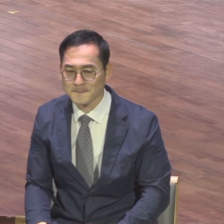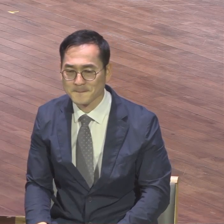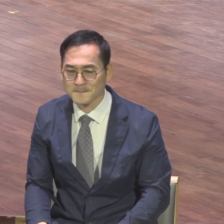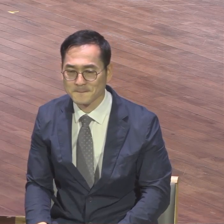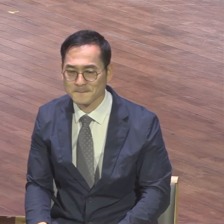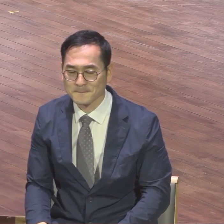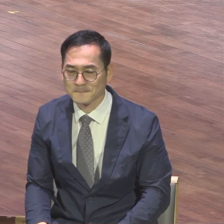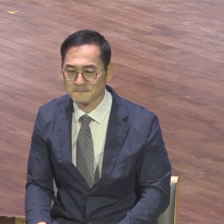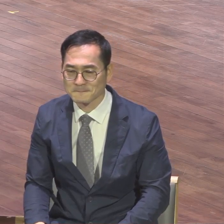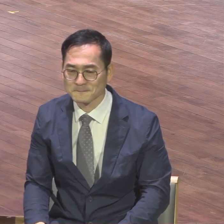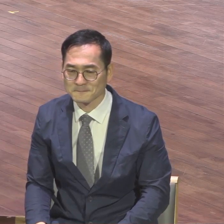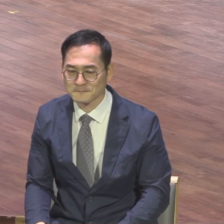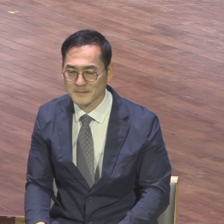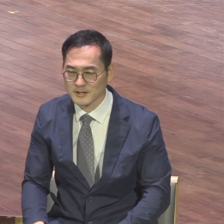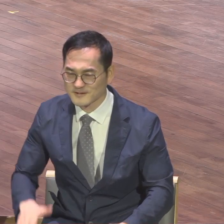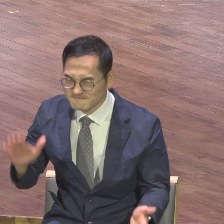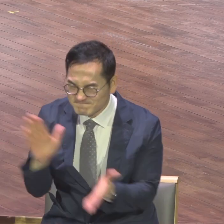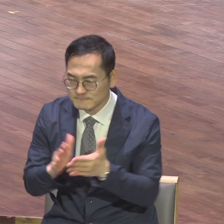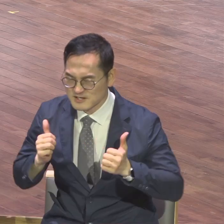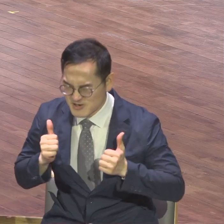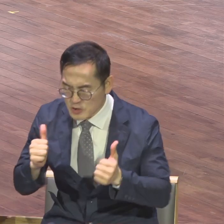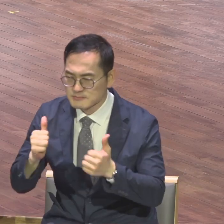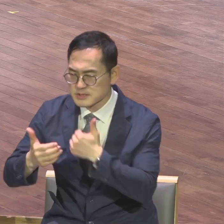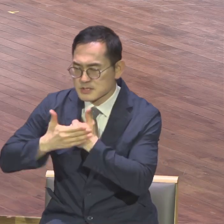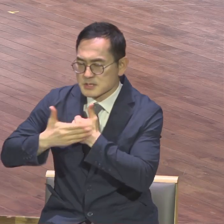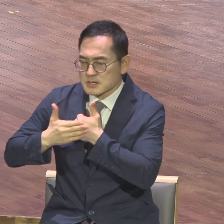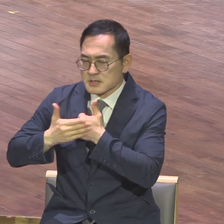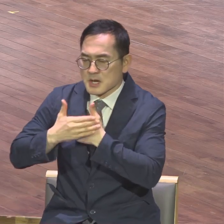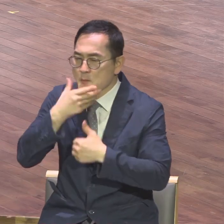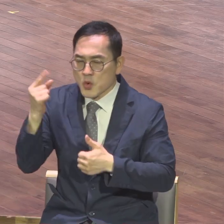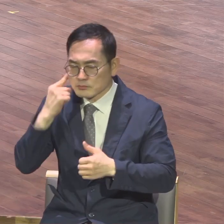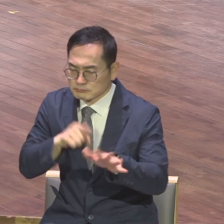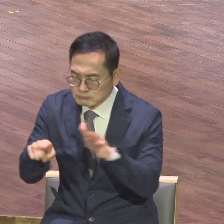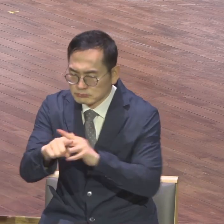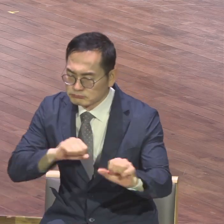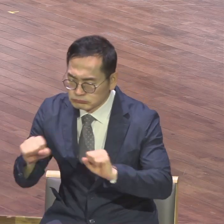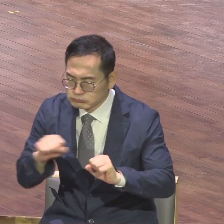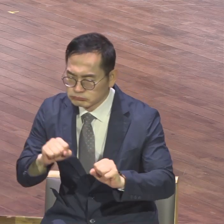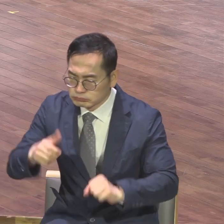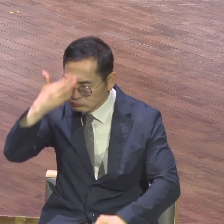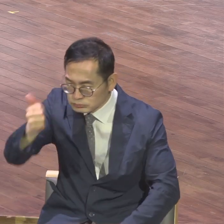그렇게 누가 열정을 가지고 복음을 전가하는데 앞장서느냐.